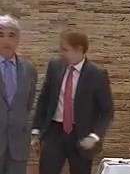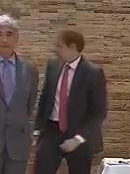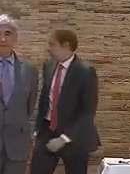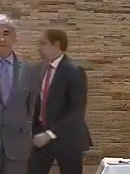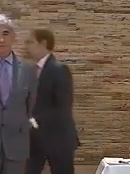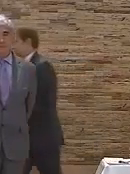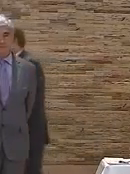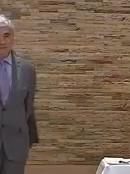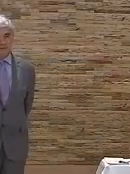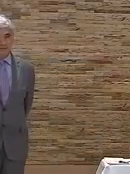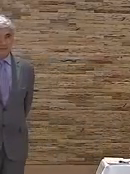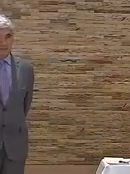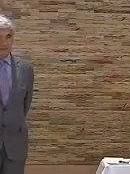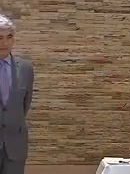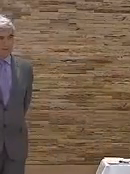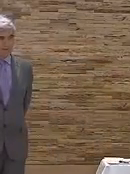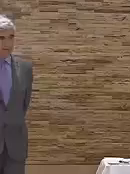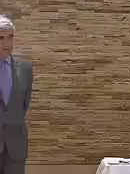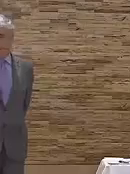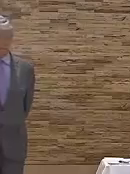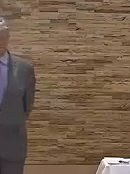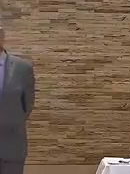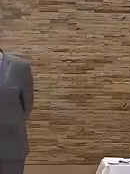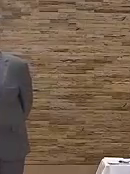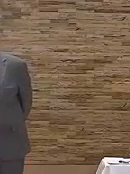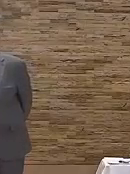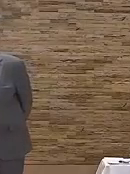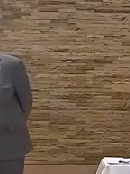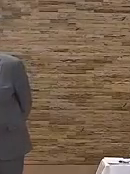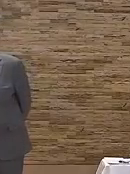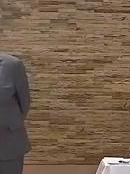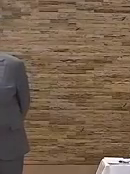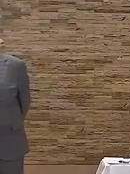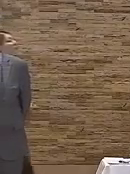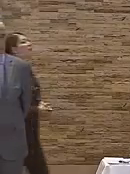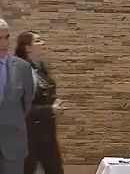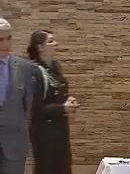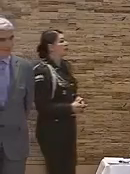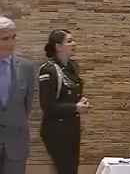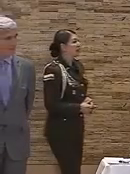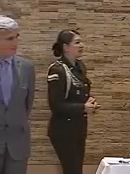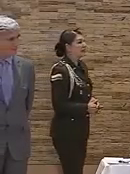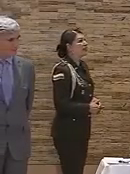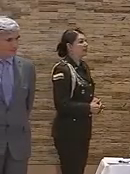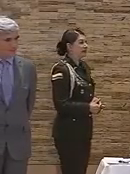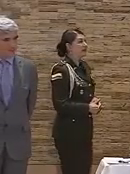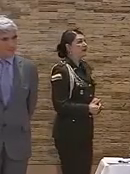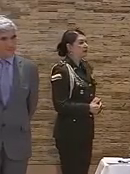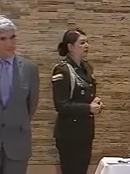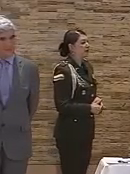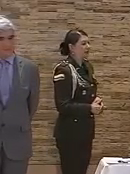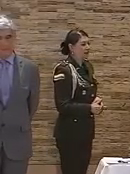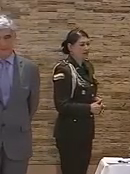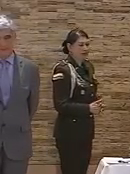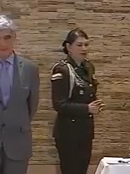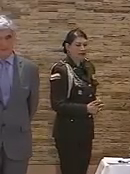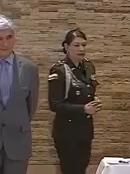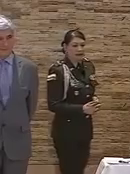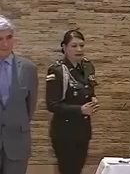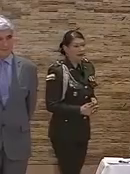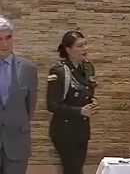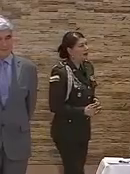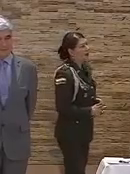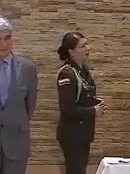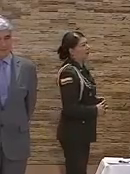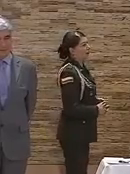Por último, el consejero presidencial para la participación de las personas con discapacidad, Jairo Koplatowski.